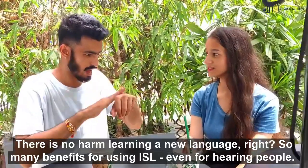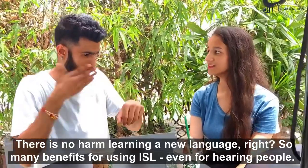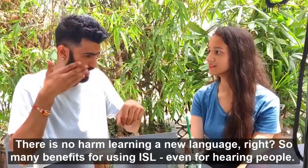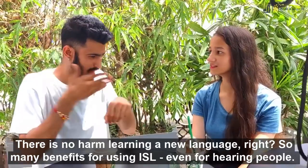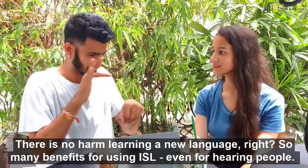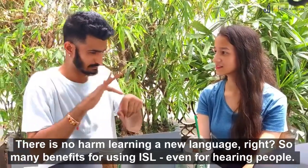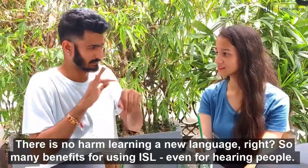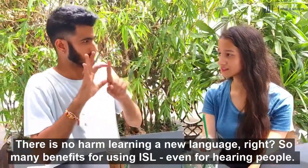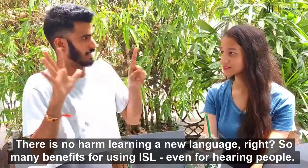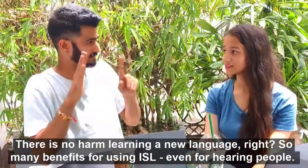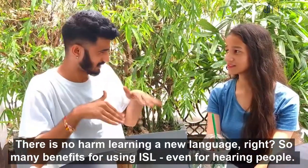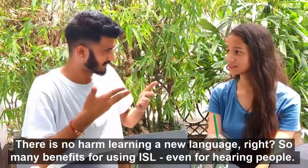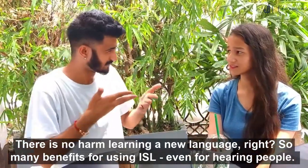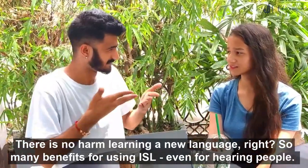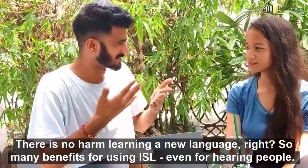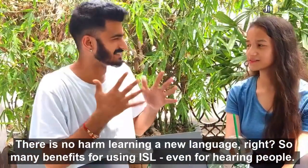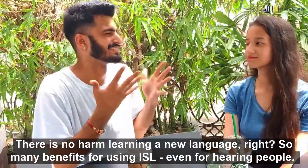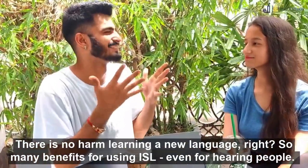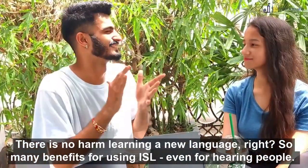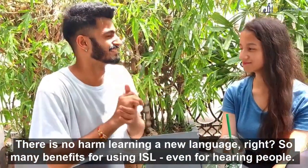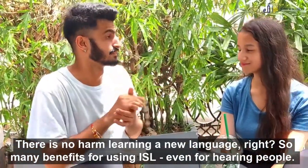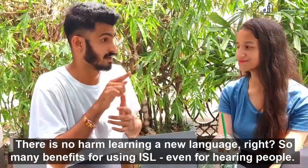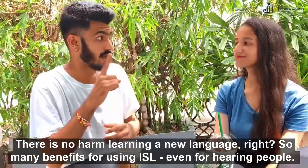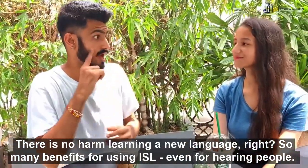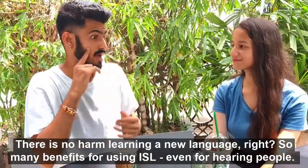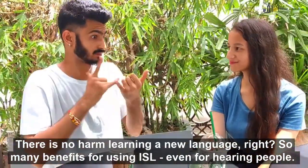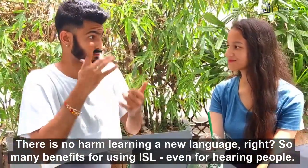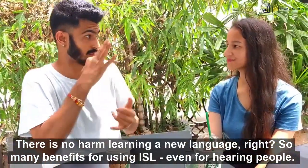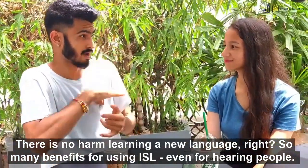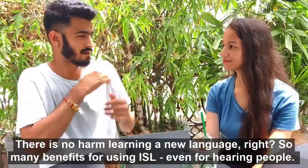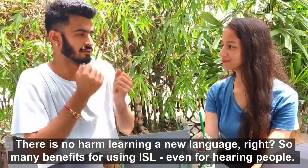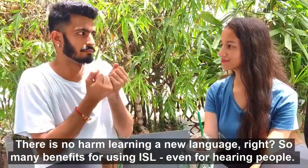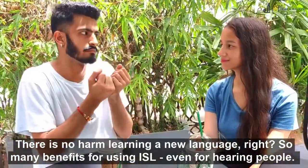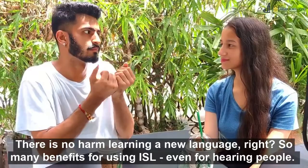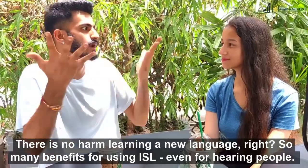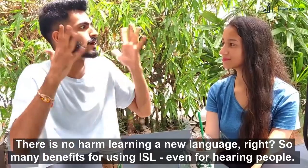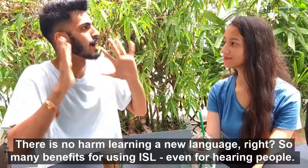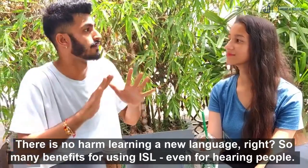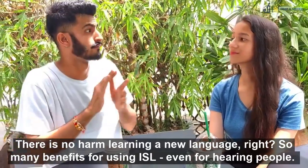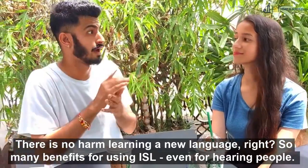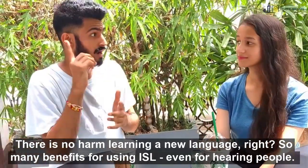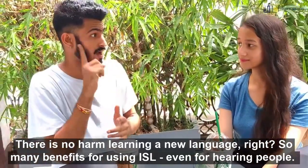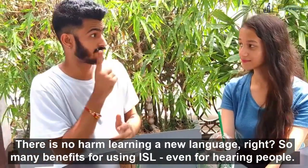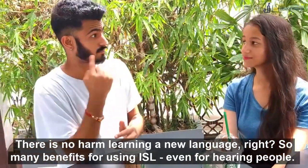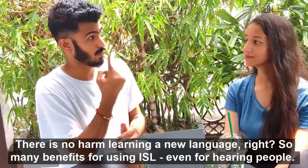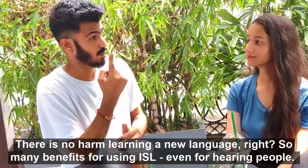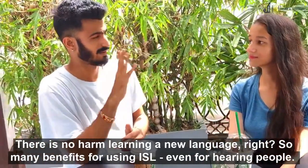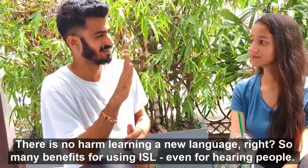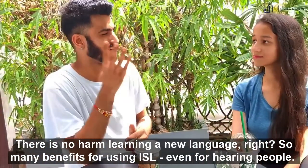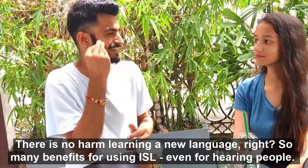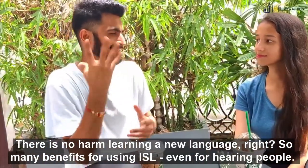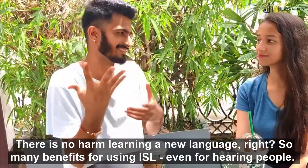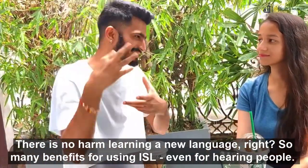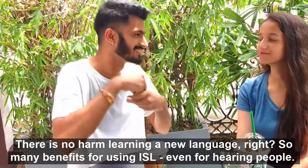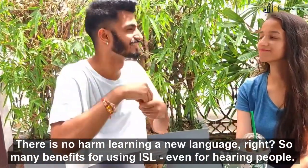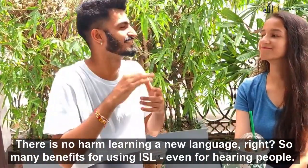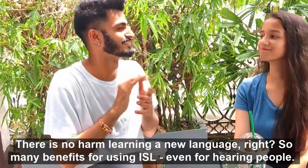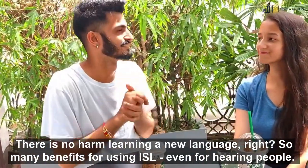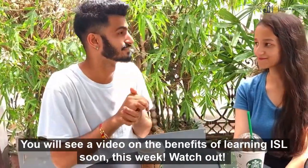होते ही उन्हें सांकेतिक भाषा सिखाई जाती है, तो उनमें भाषा का विकास बहुत ही तेजी से होता है, हाँ, एक नही भाषा सीखने में कोई भी हामी नहीं है, तो